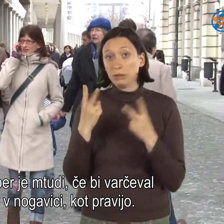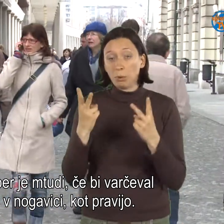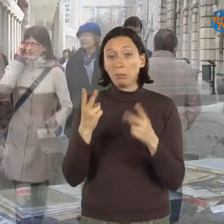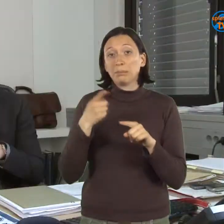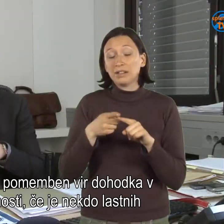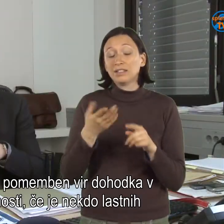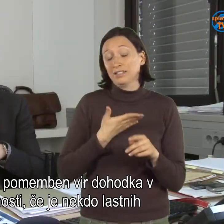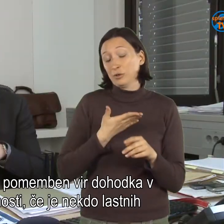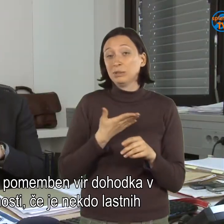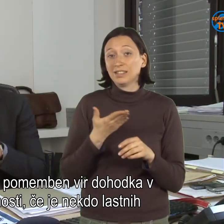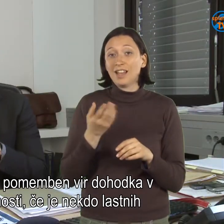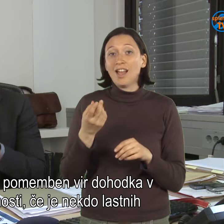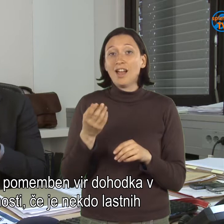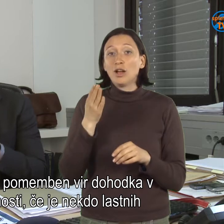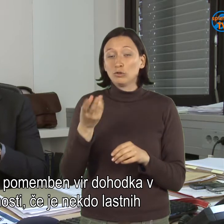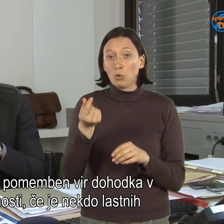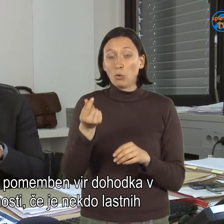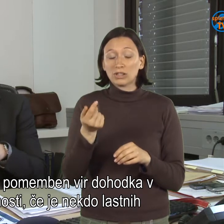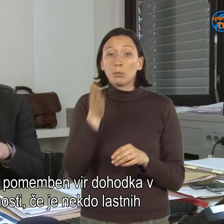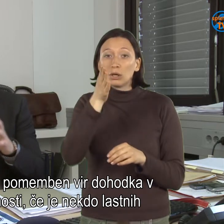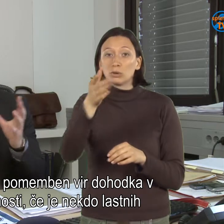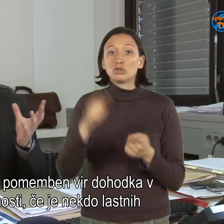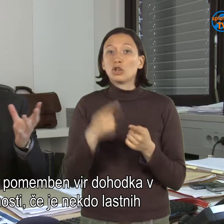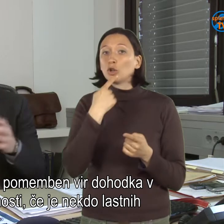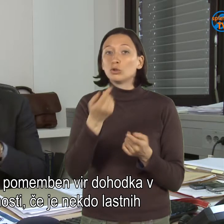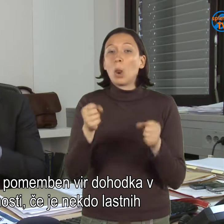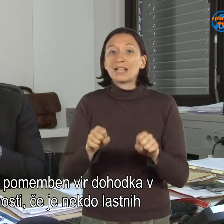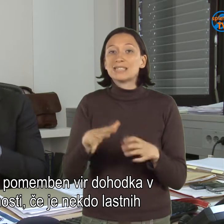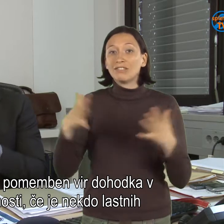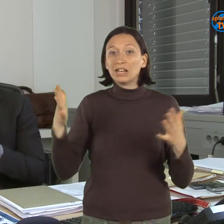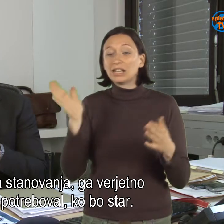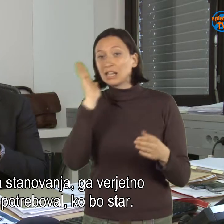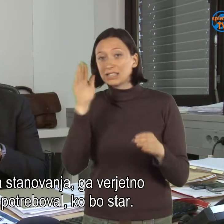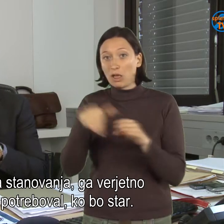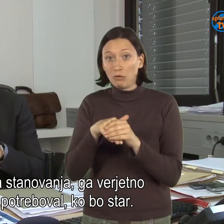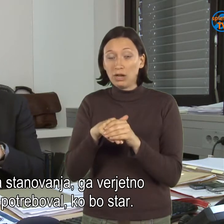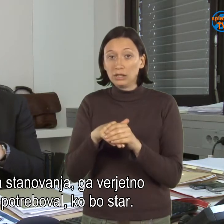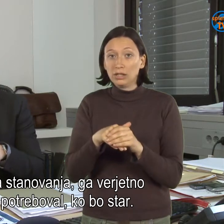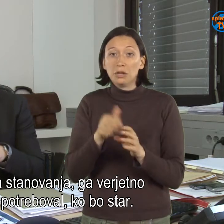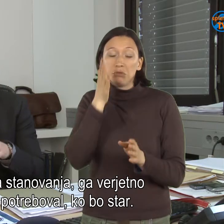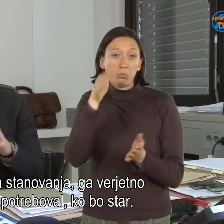pomemben vir dohodka v prihodnosti. Zdaj, če je nekdo lastnik nekega velikega stanovanja,